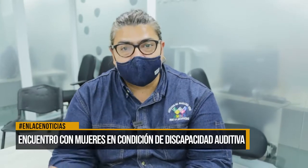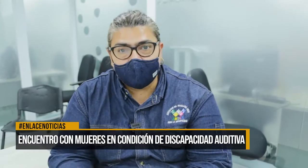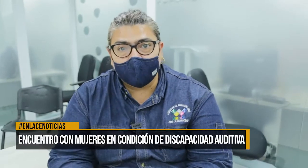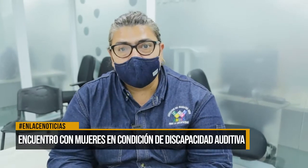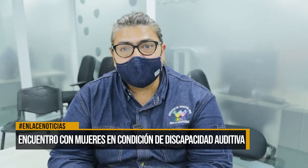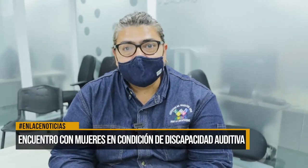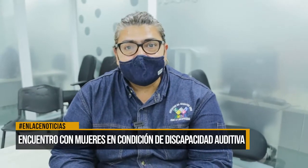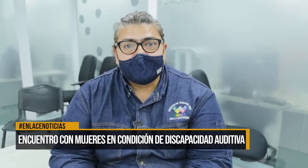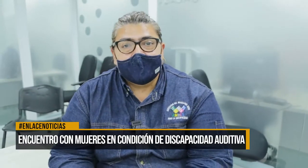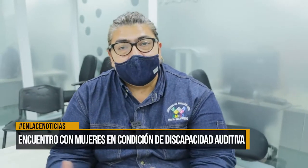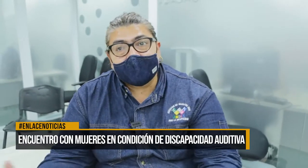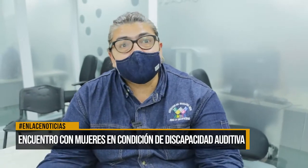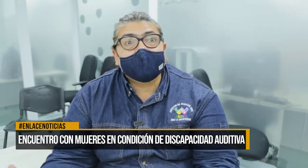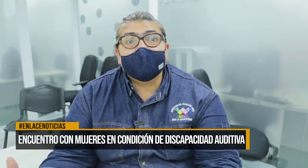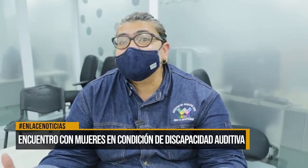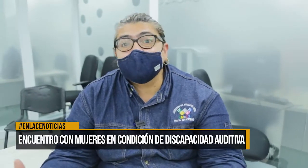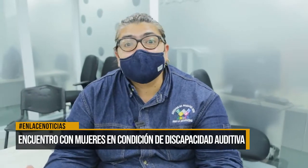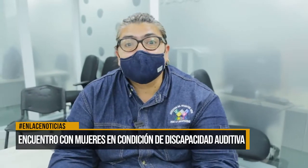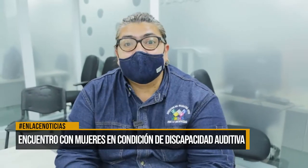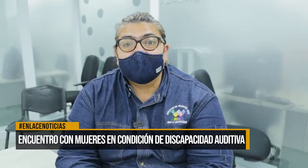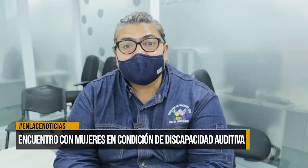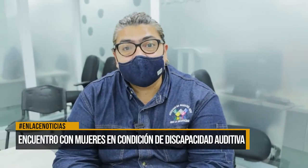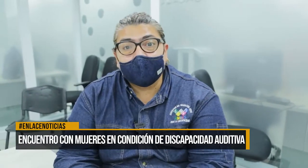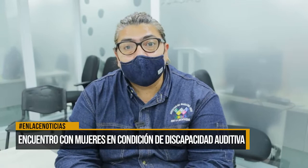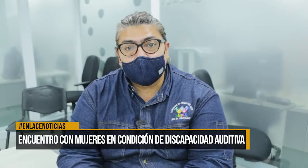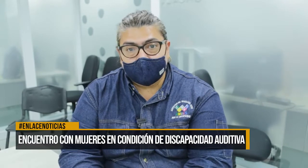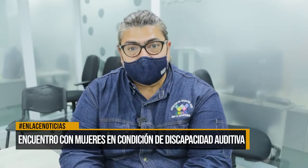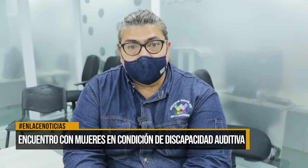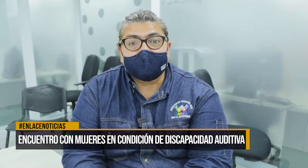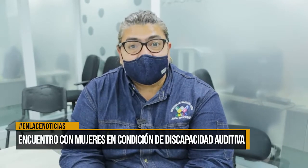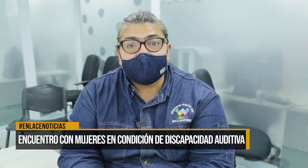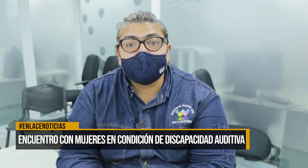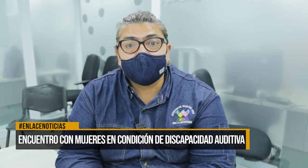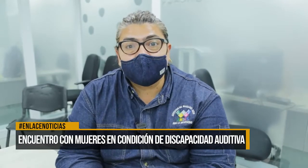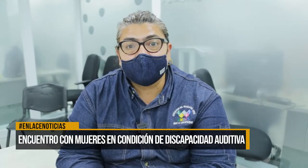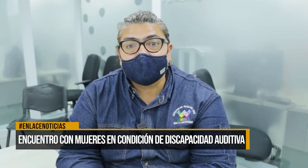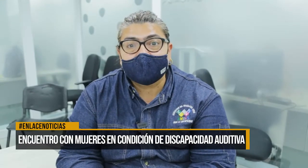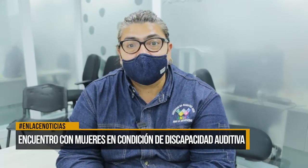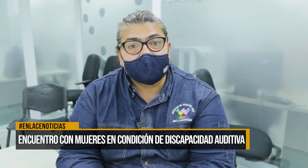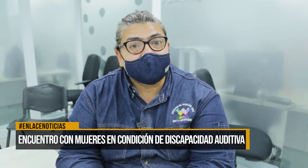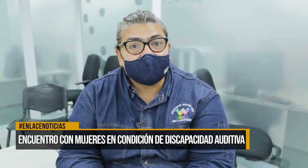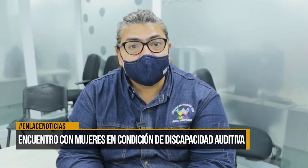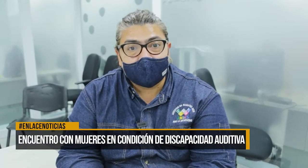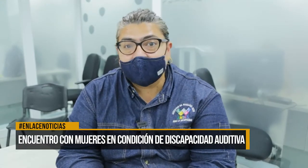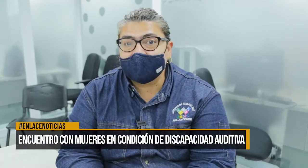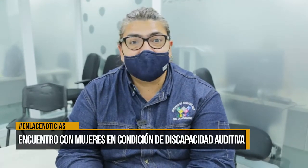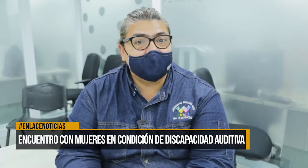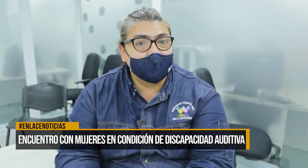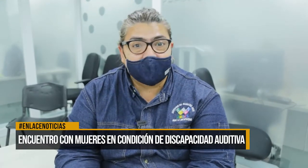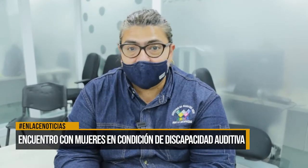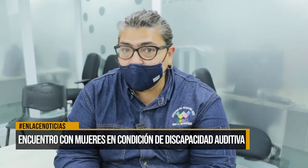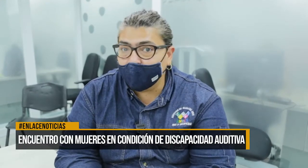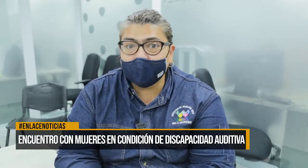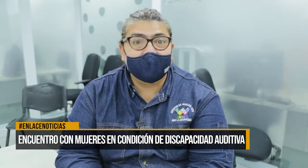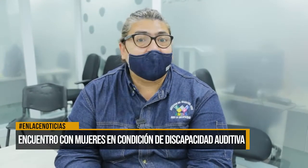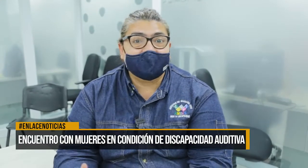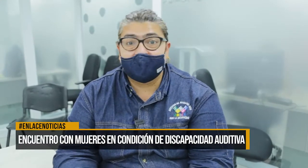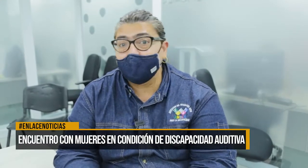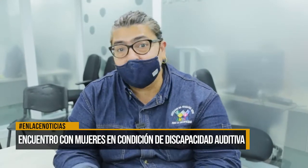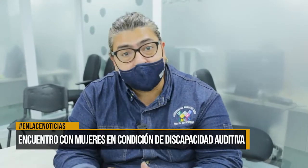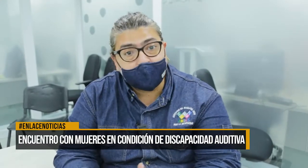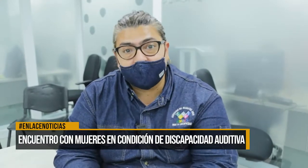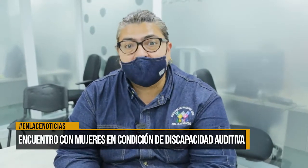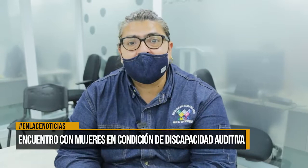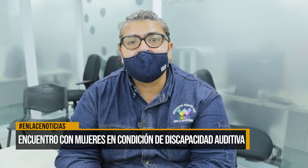nuestra población. El hecho de que hoy estemos socializando de los grandes proyectos de nuestra ciudad, Distrito Malecón, la